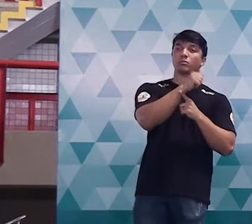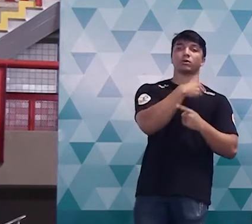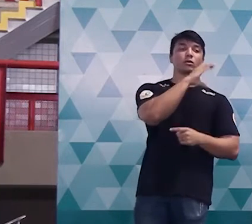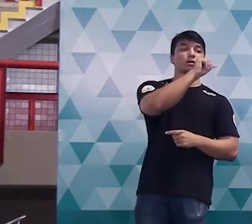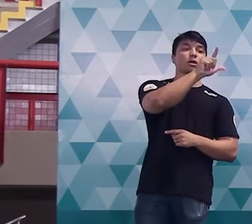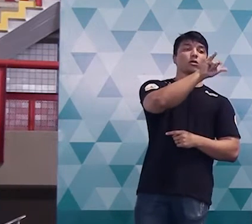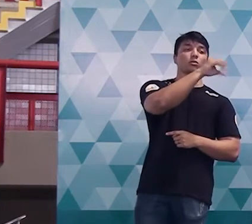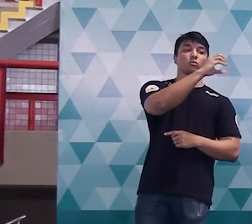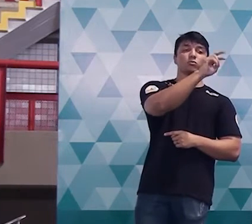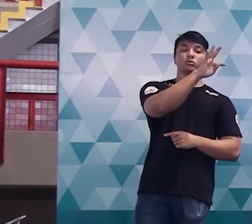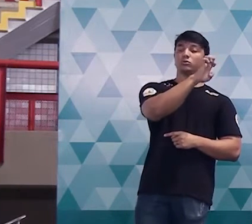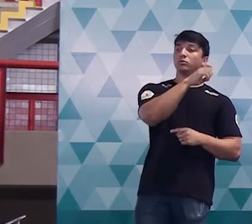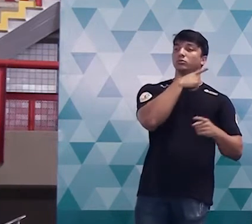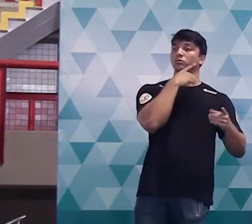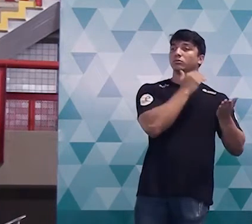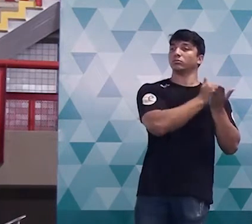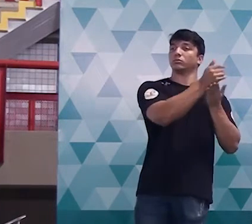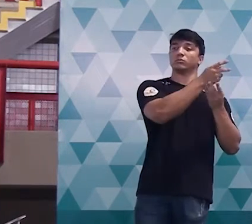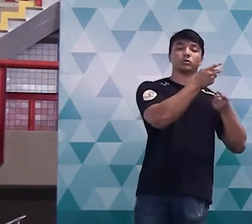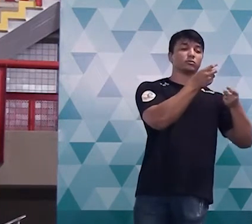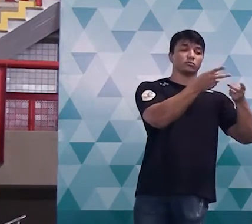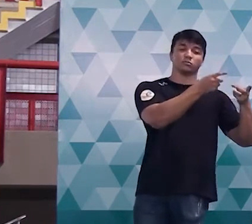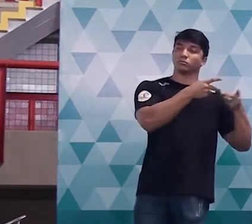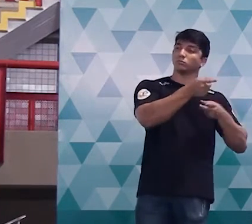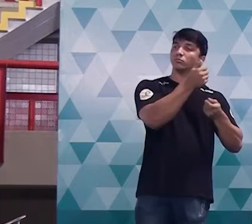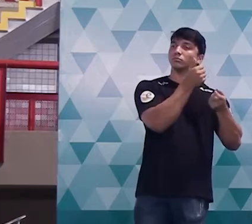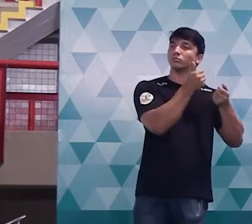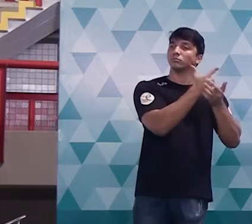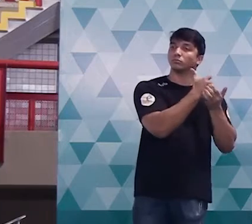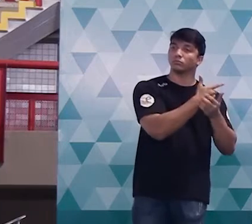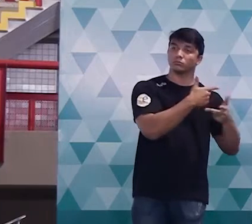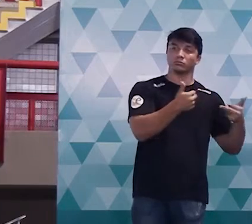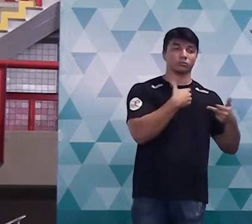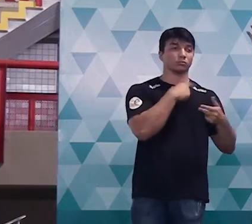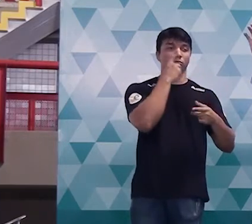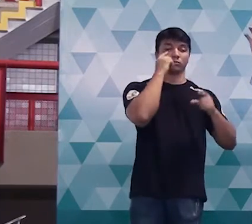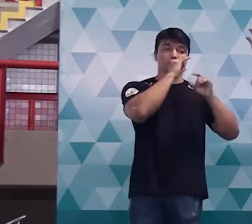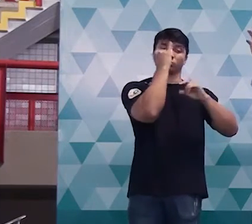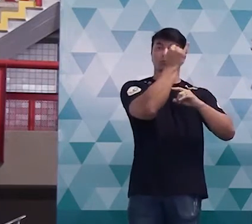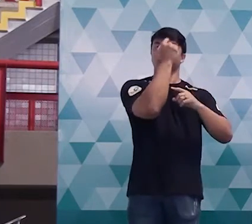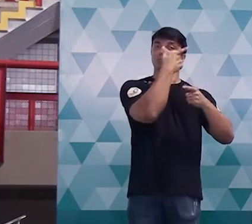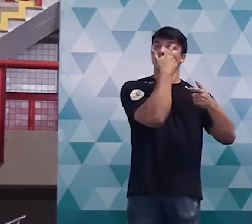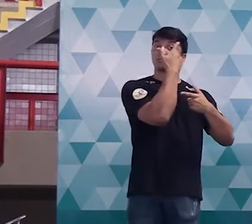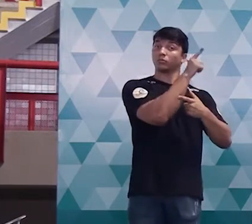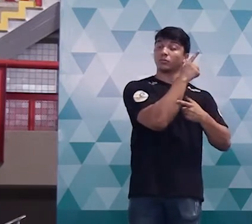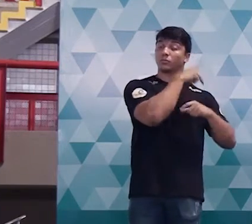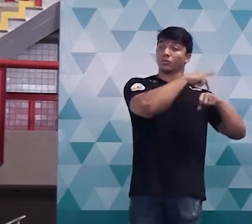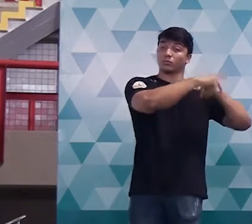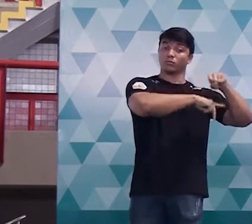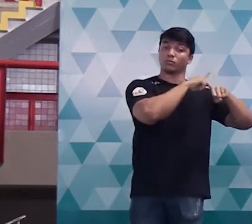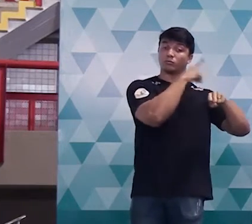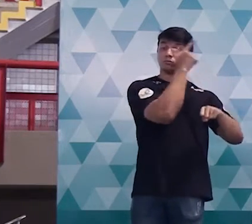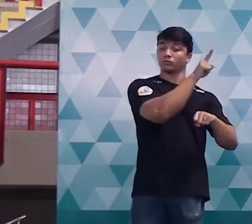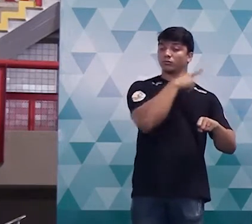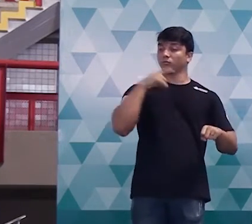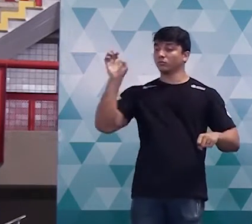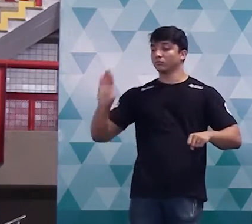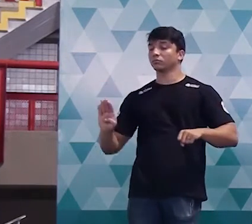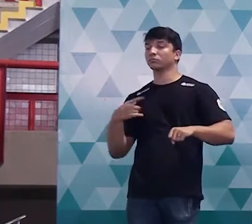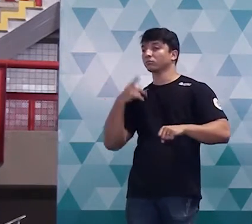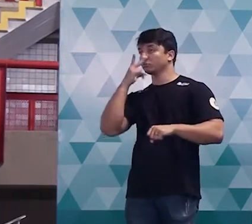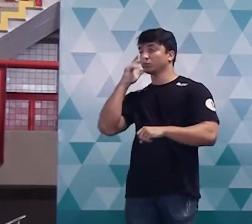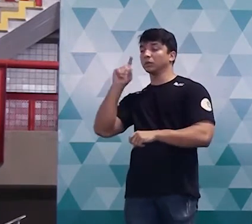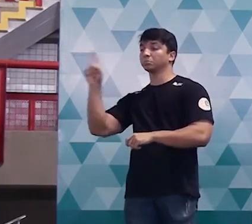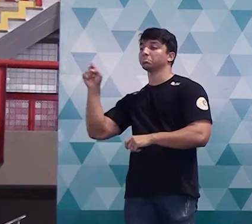e estabelecido o comércio das especiarias. Então as especiarias eram extremamente lucrativo, enquanto que o Brasil era uma